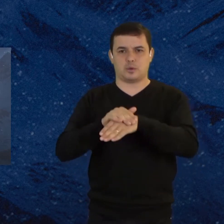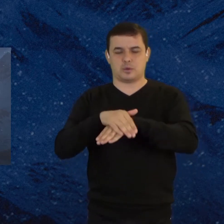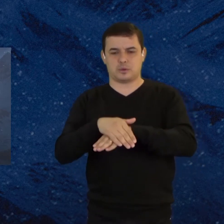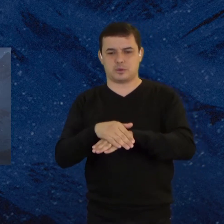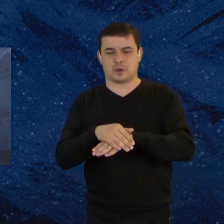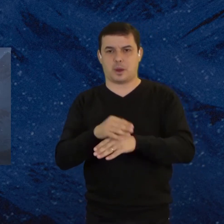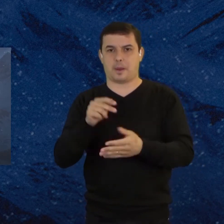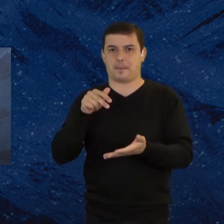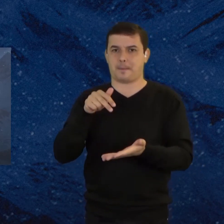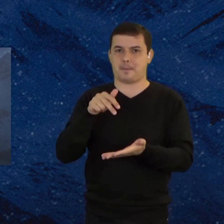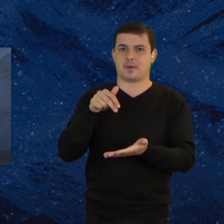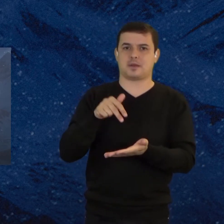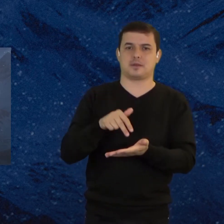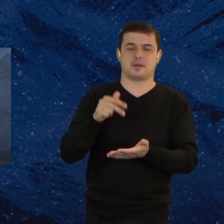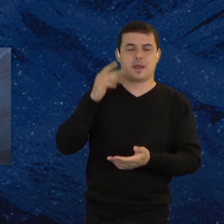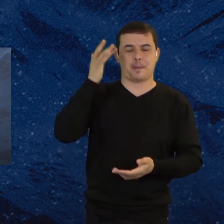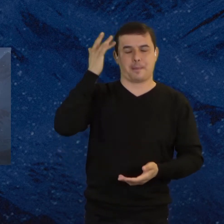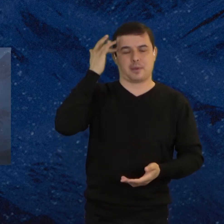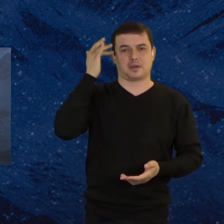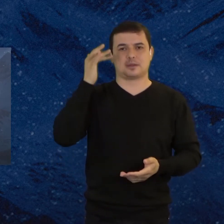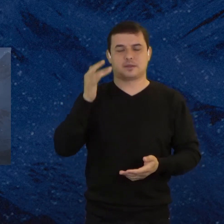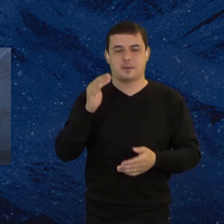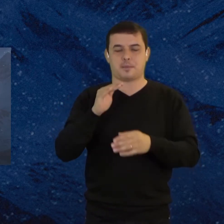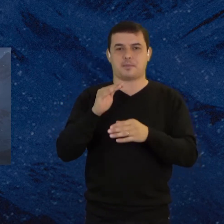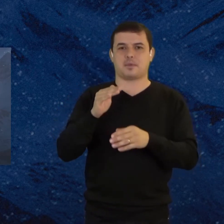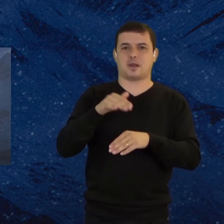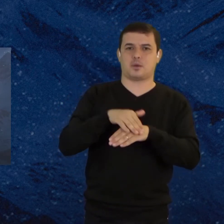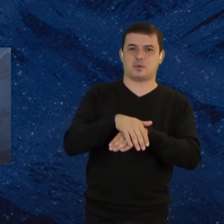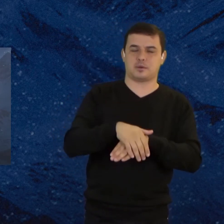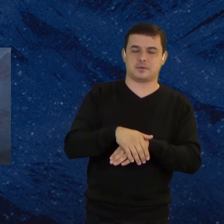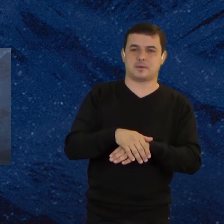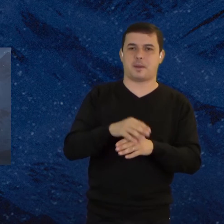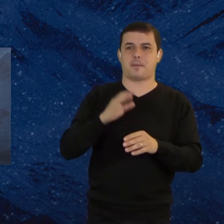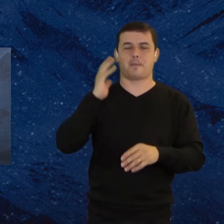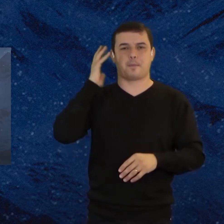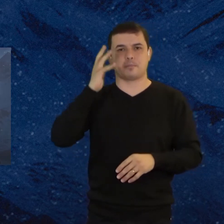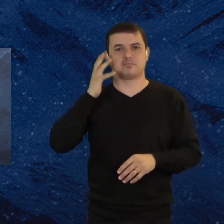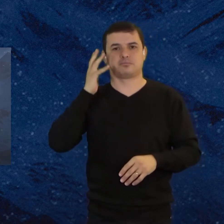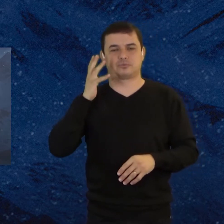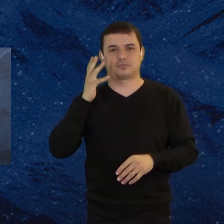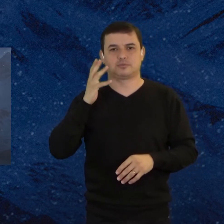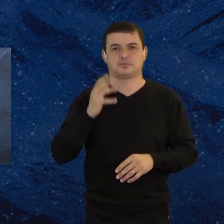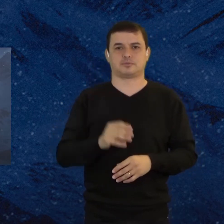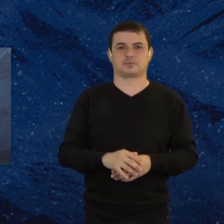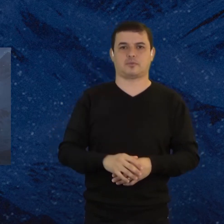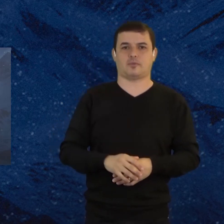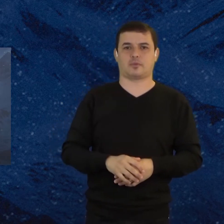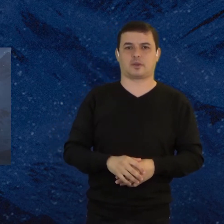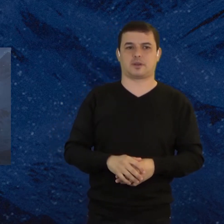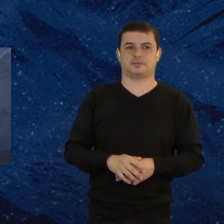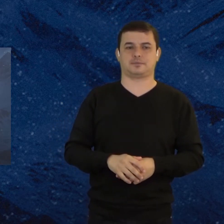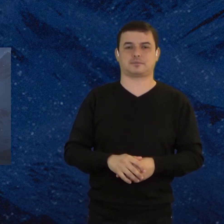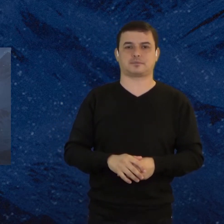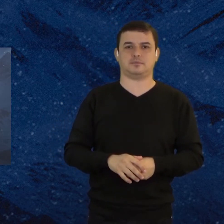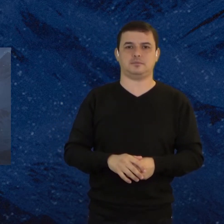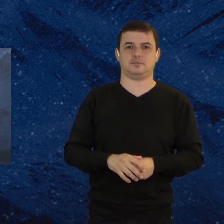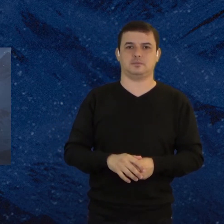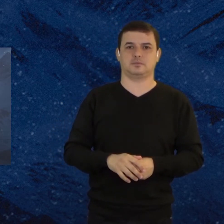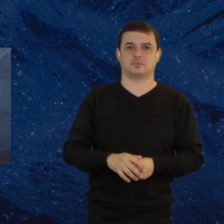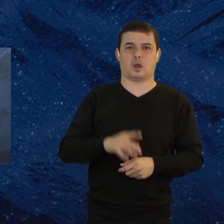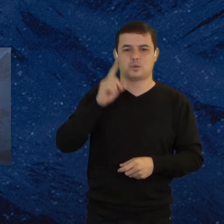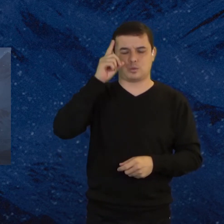tem mais palavra, e além das atividades que os irmãos prepararam carinhosamente para vocês, ao longo do